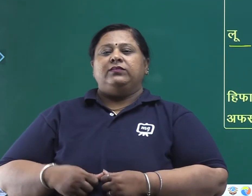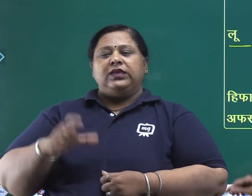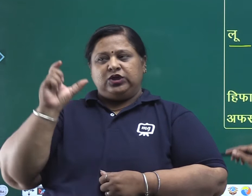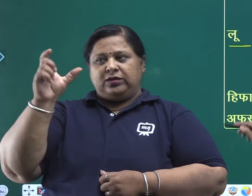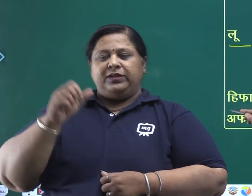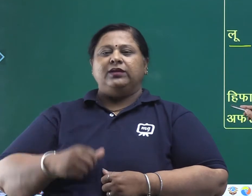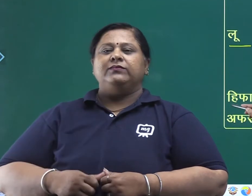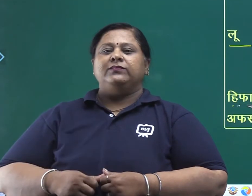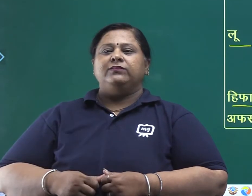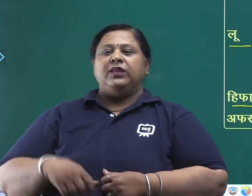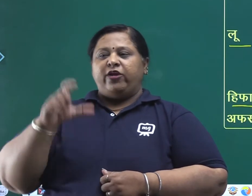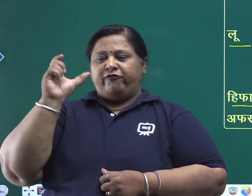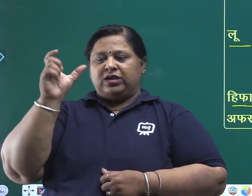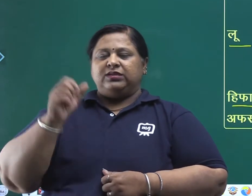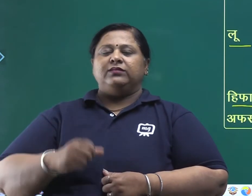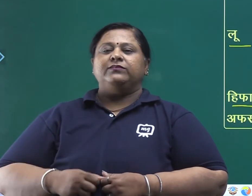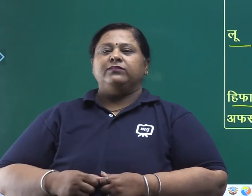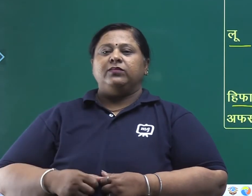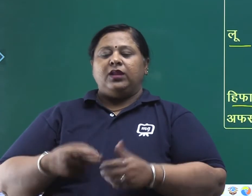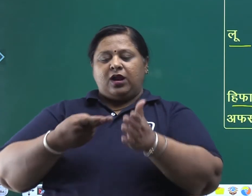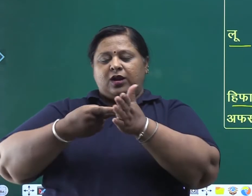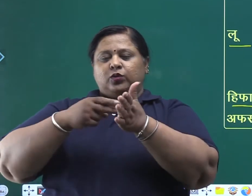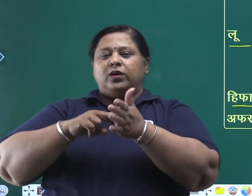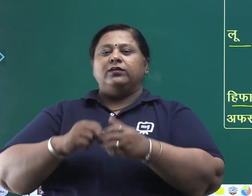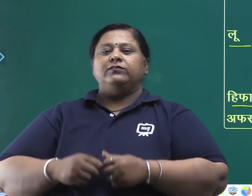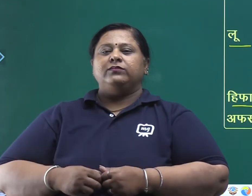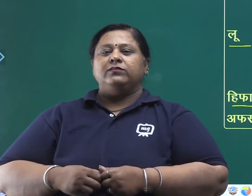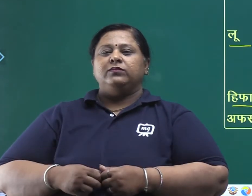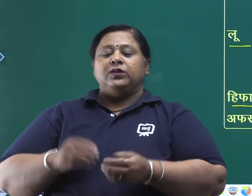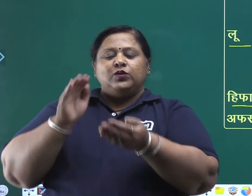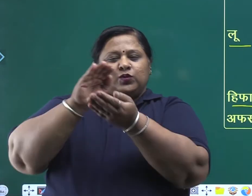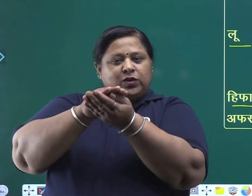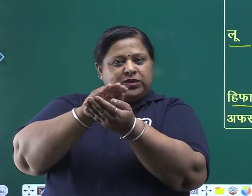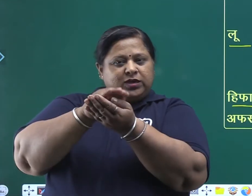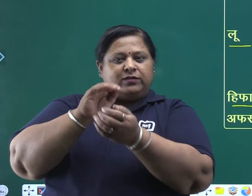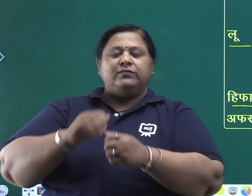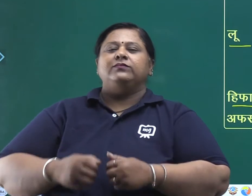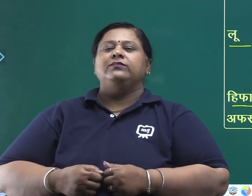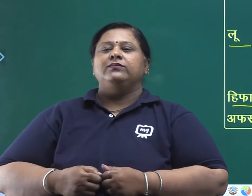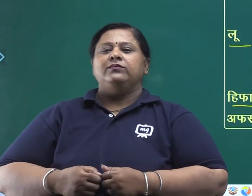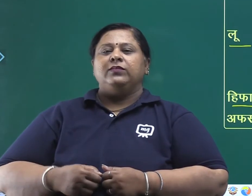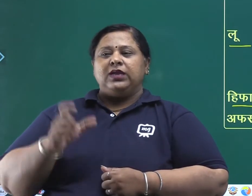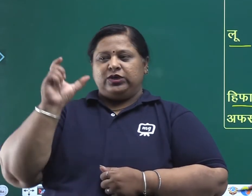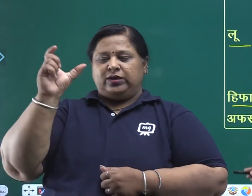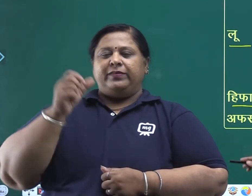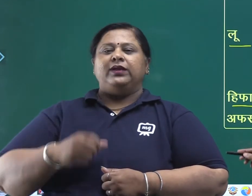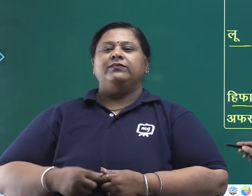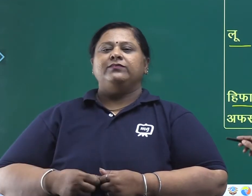शब्द है हिफाजत, अर्थ होगा सुरक्षा। शब्द